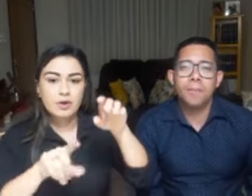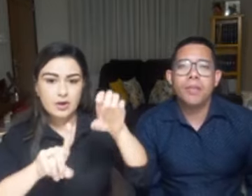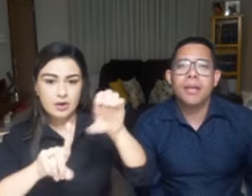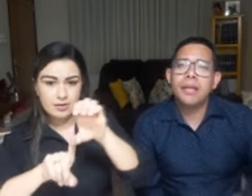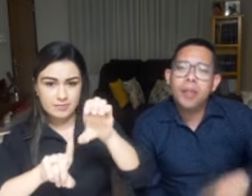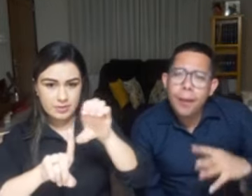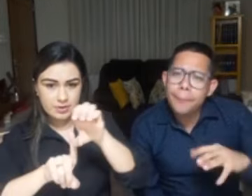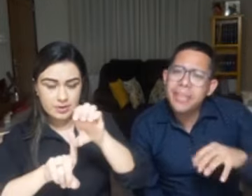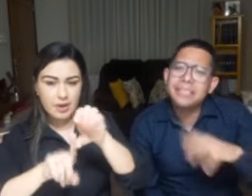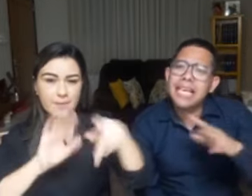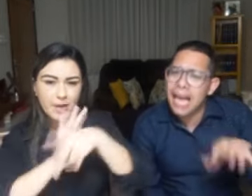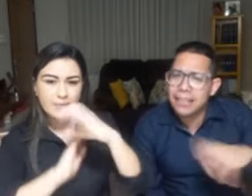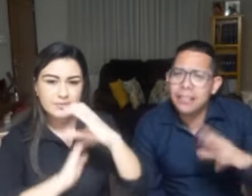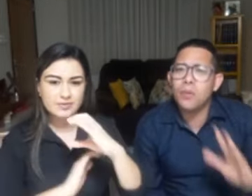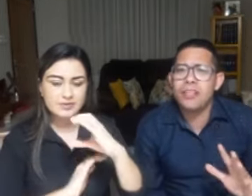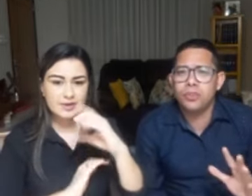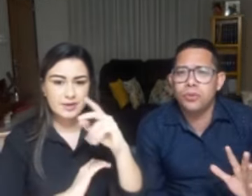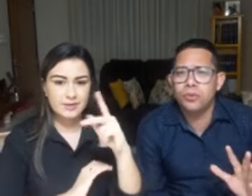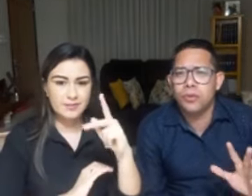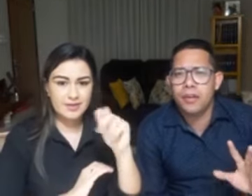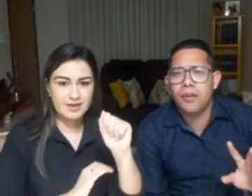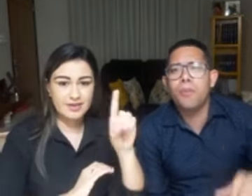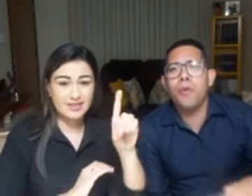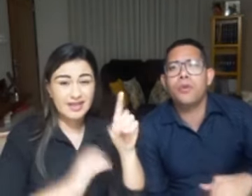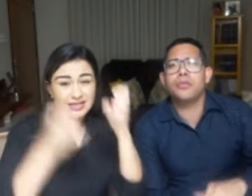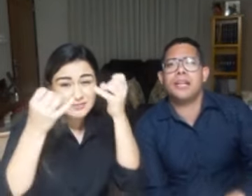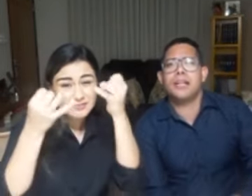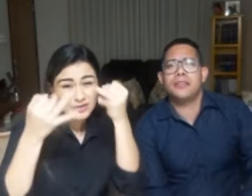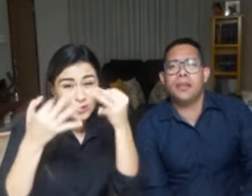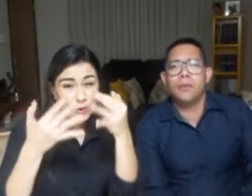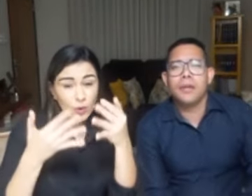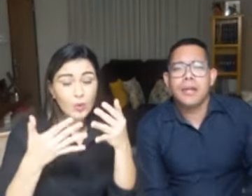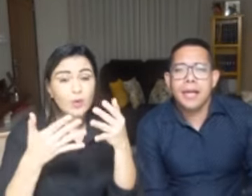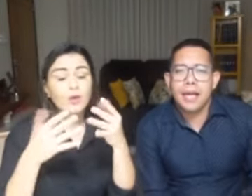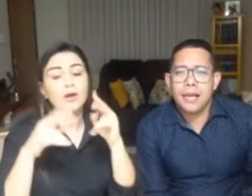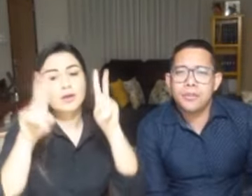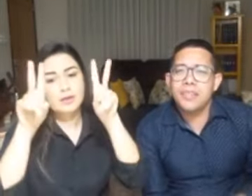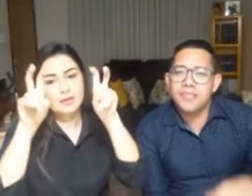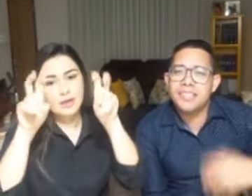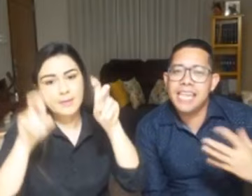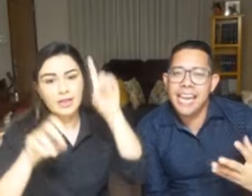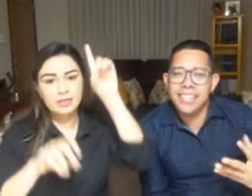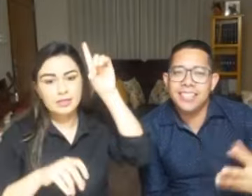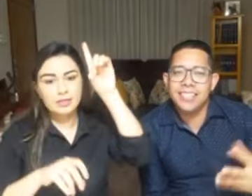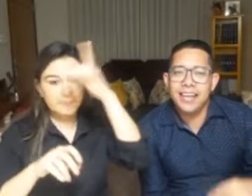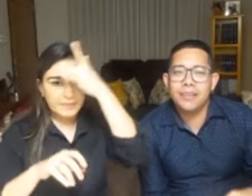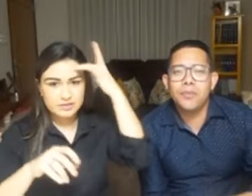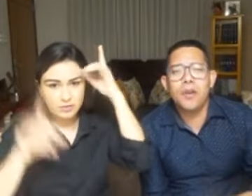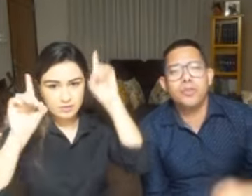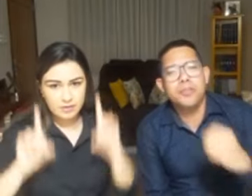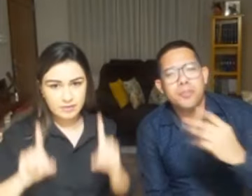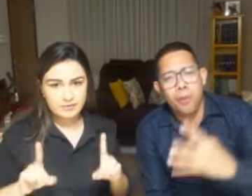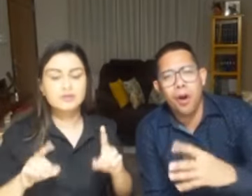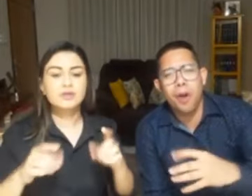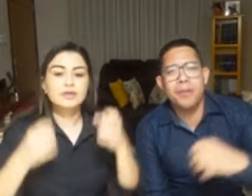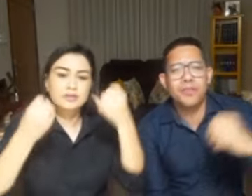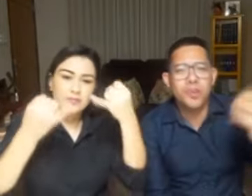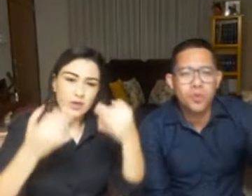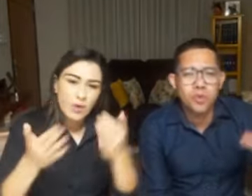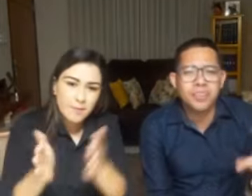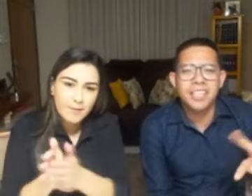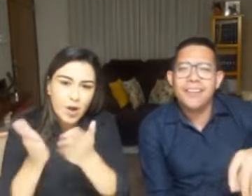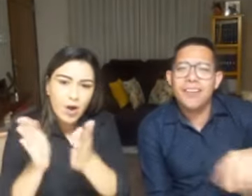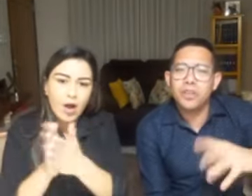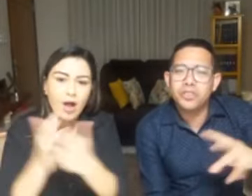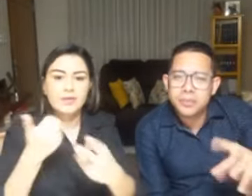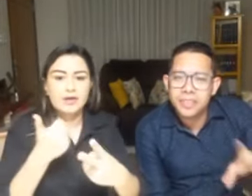CPAD, que deu uma pincelada no assunto, né? Falou um pouco a questão dos deficientes, né? Então falou sobre os pobres,